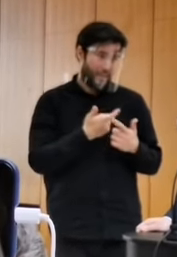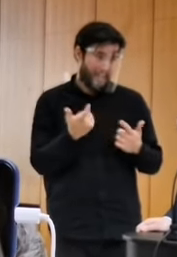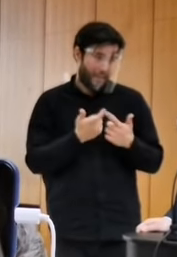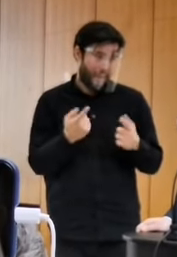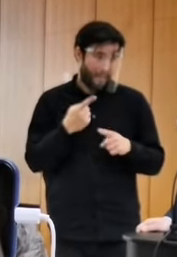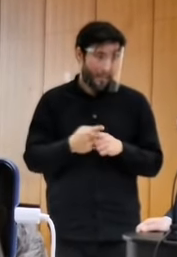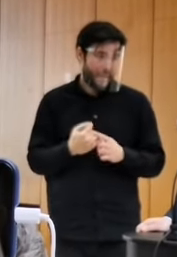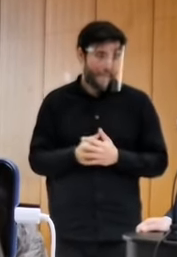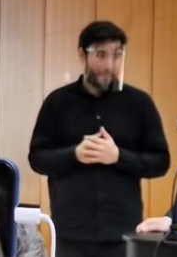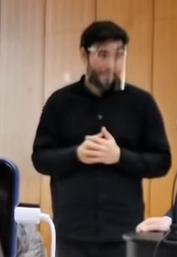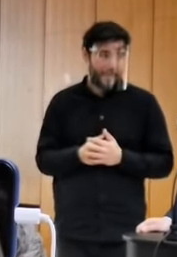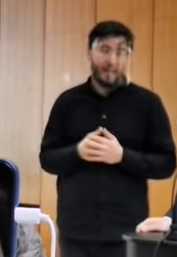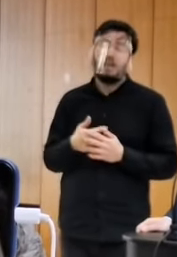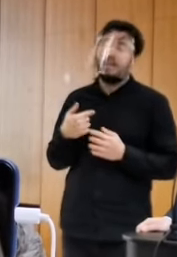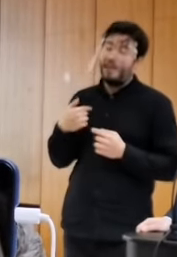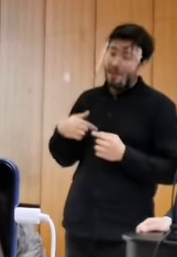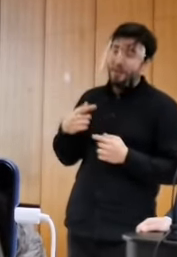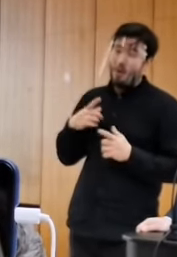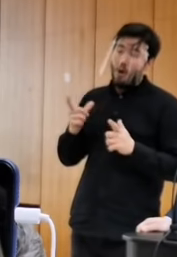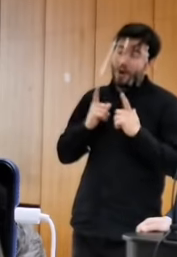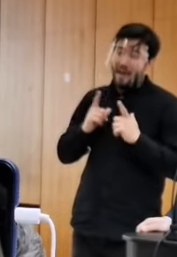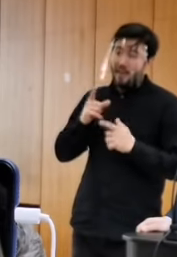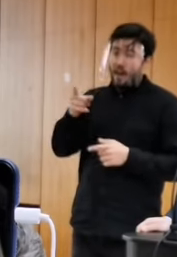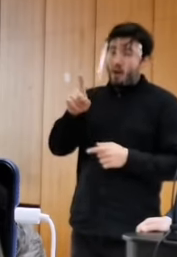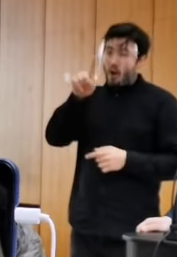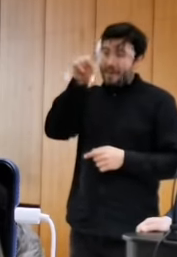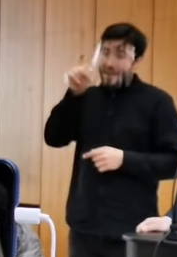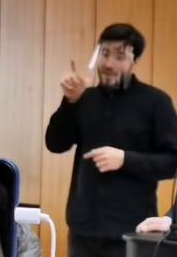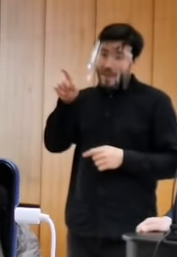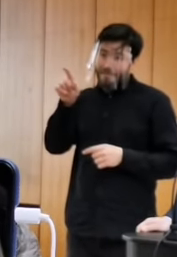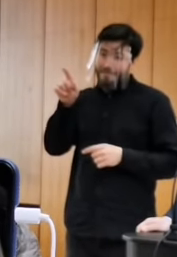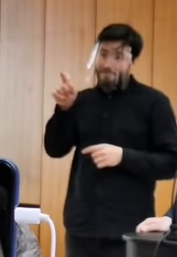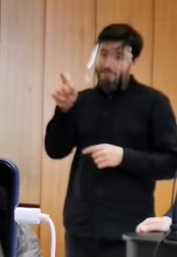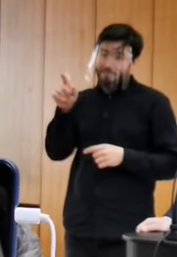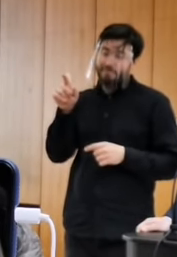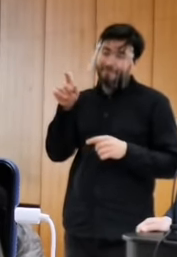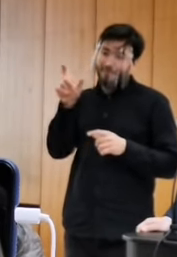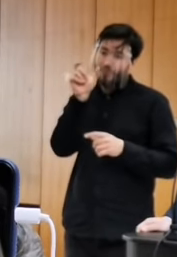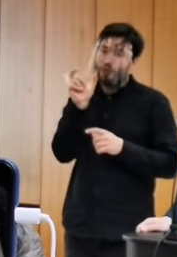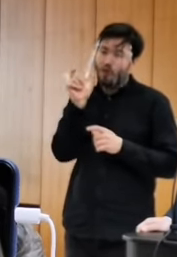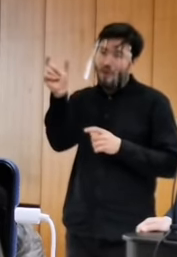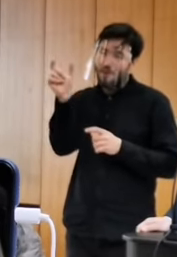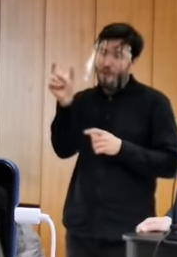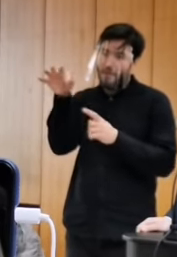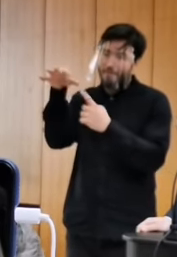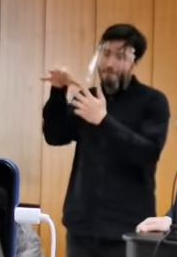Som očakával, kedy príde otázka na toto slovíčko.